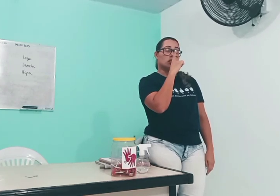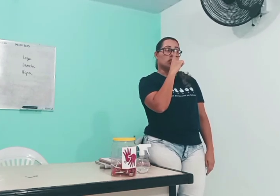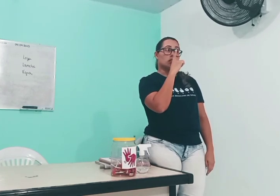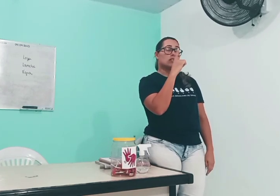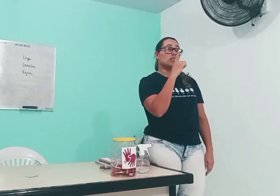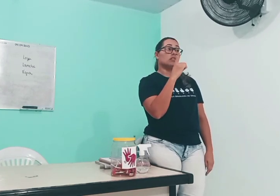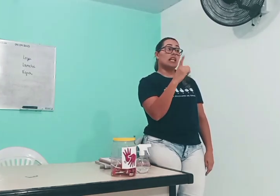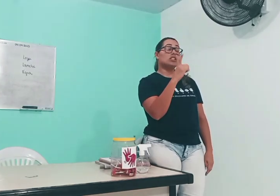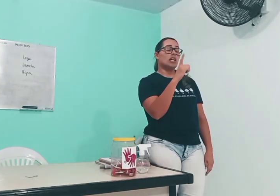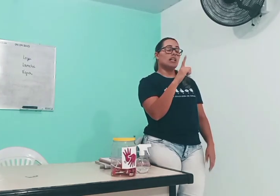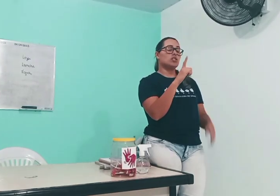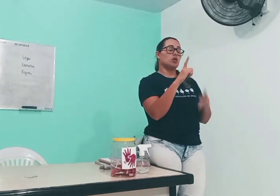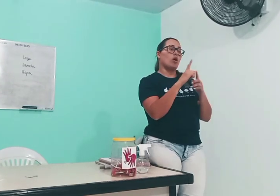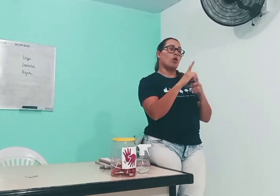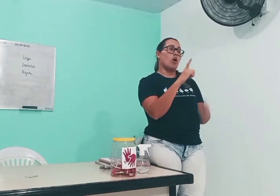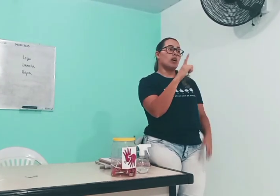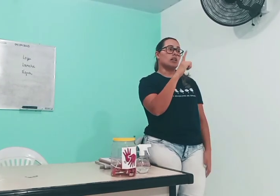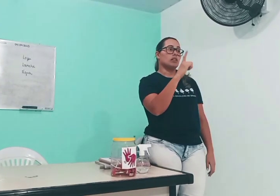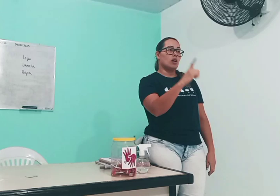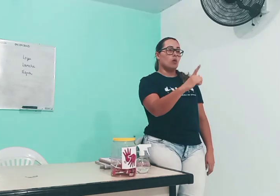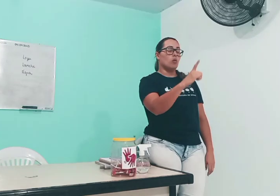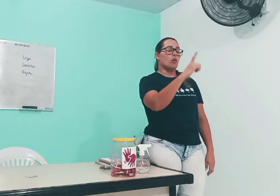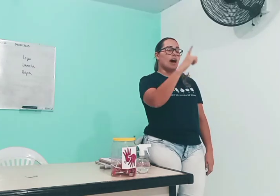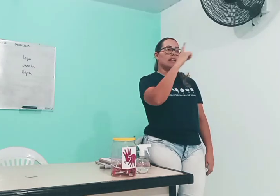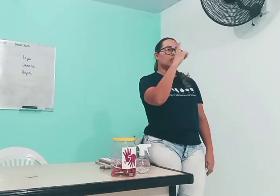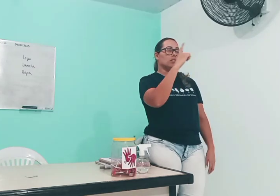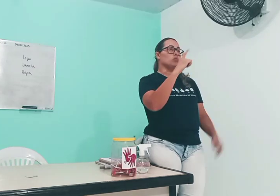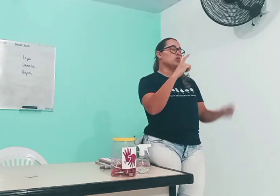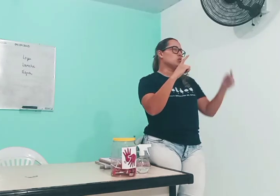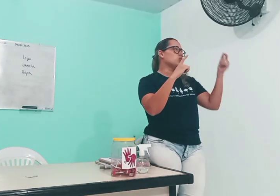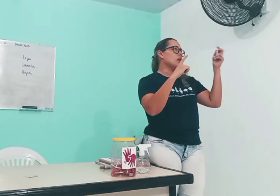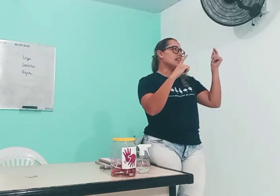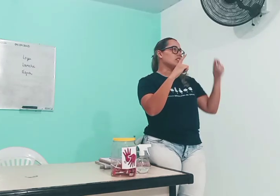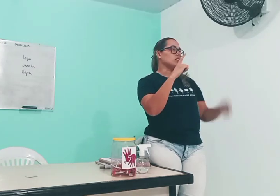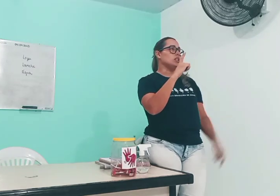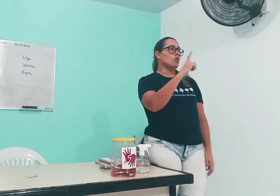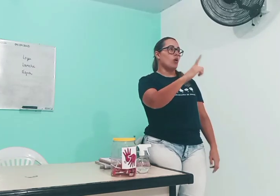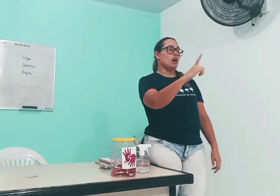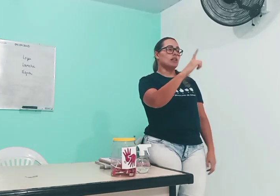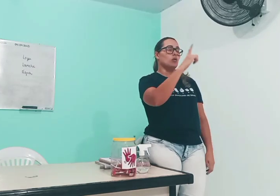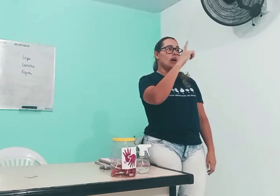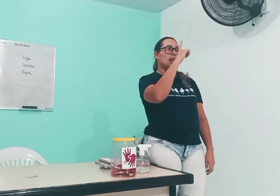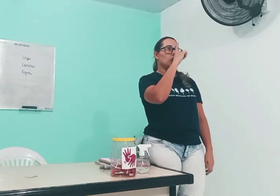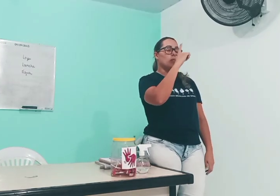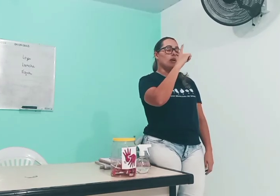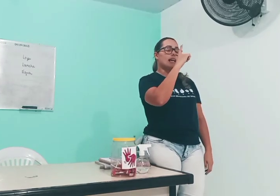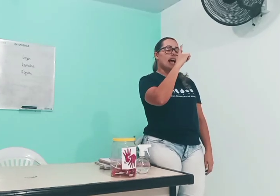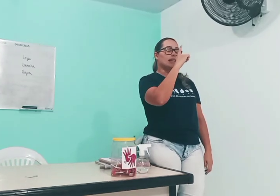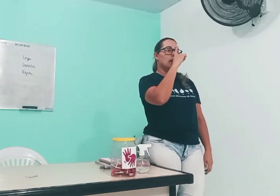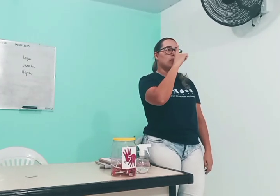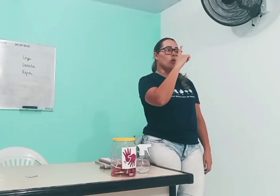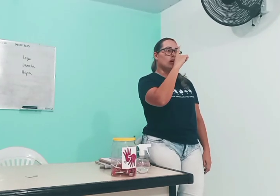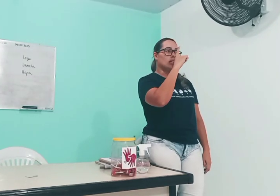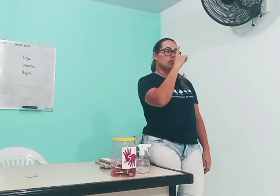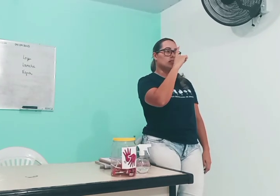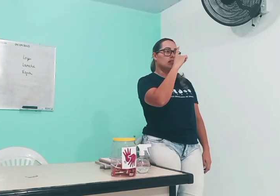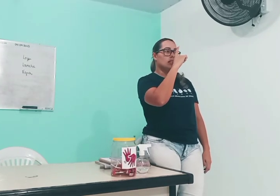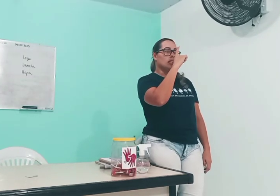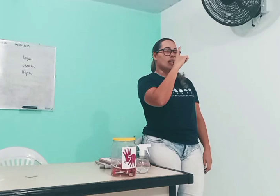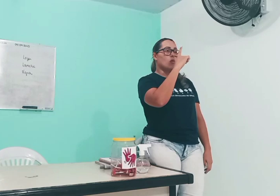Então, assim, tem gente que coloca o estudo mais antigo, coloca o polegar na boca e alguns